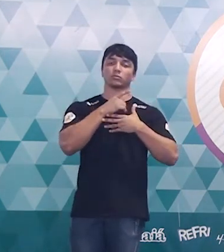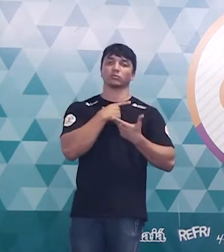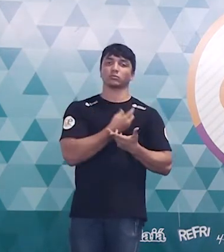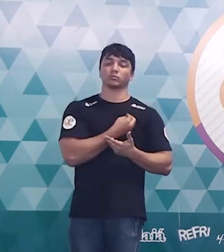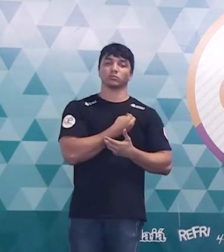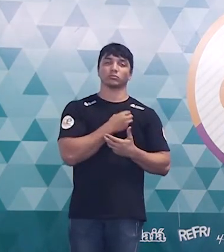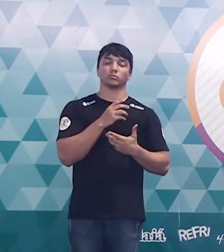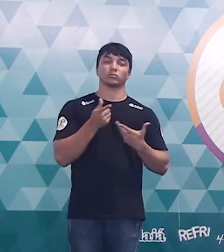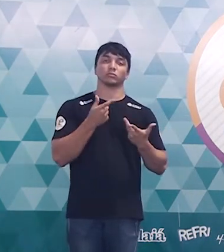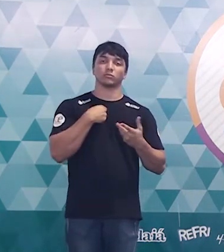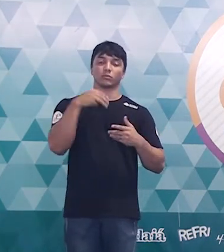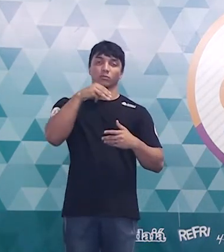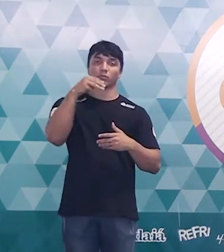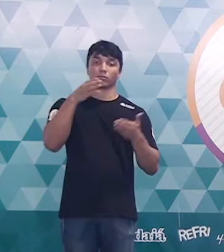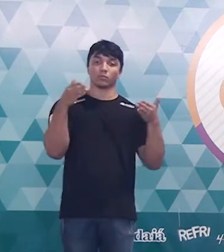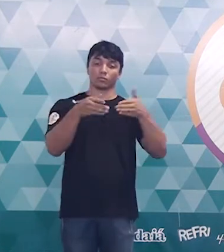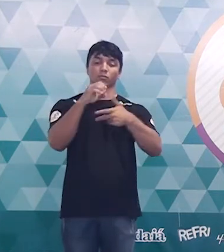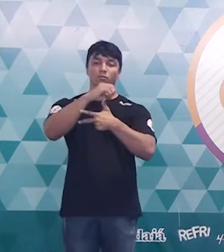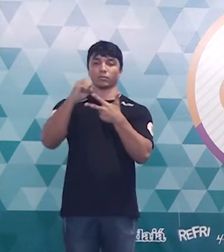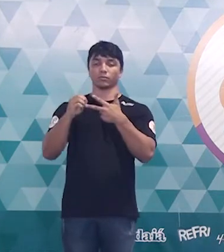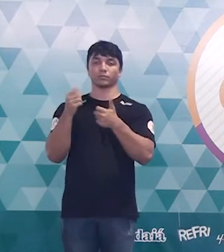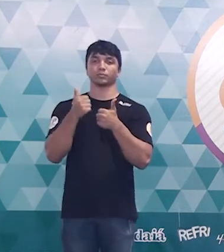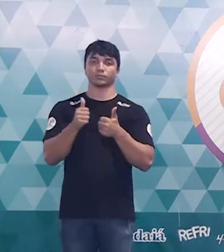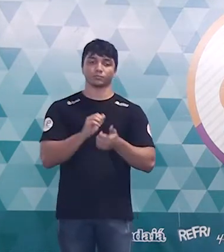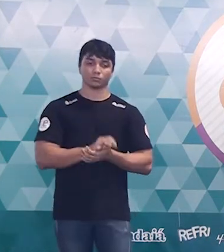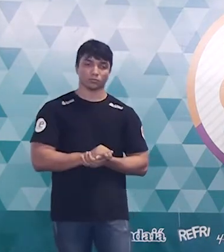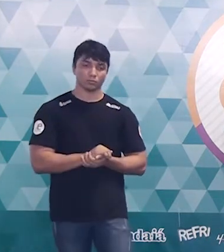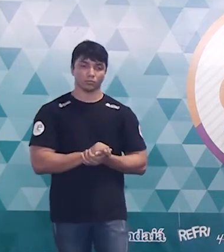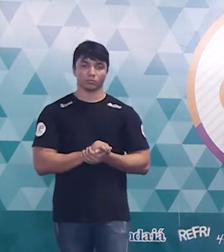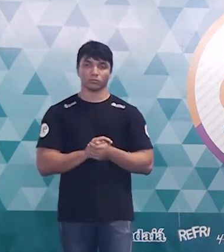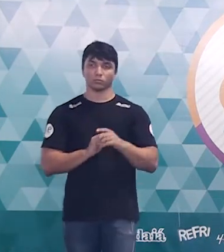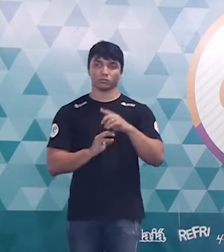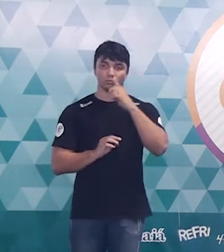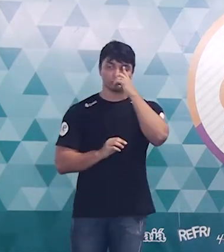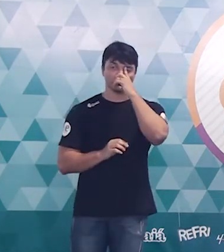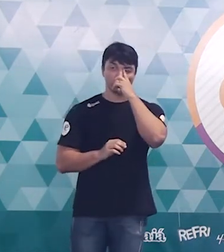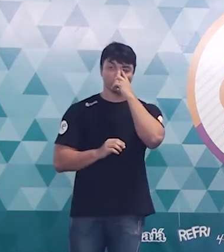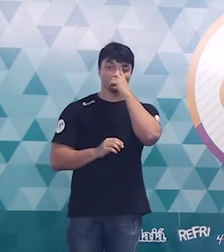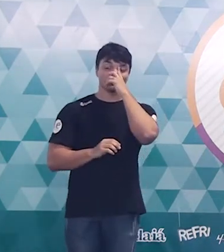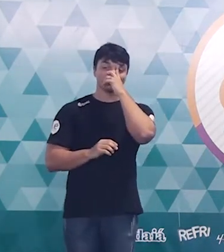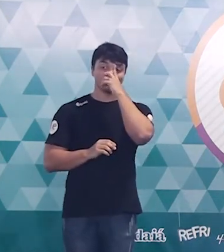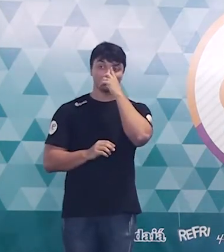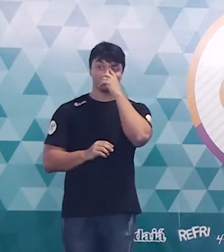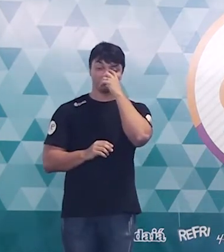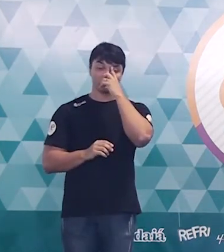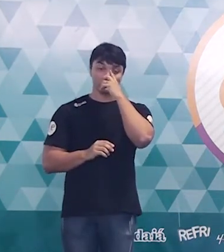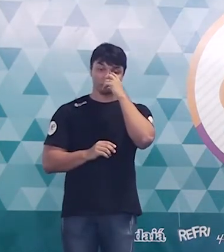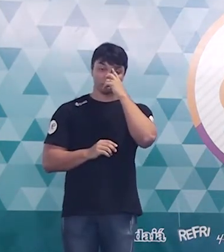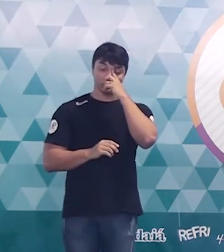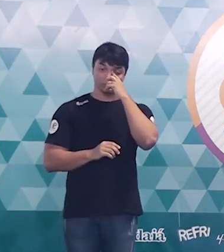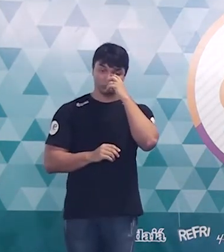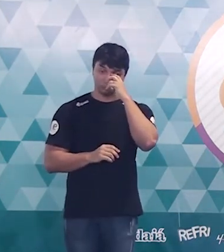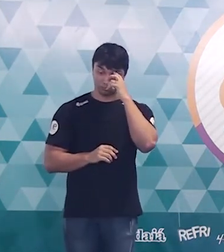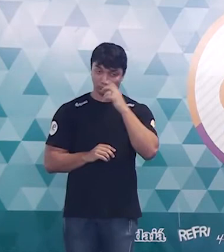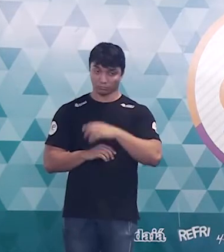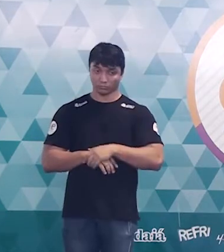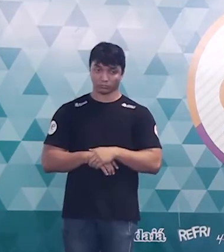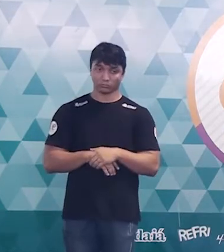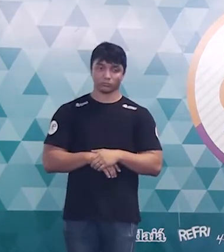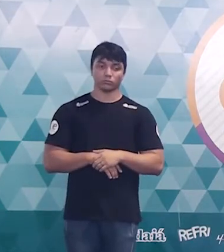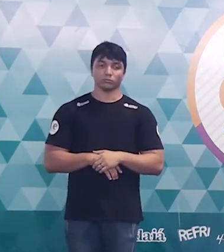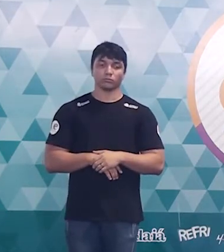só matemática para o Enem ao vivo, tá bom, pessoal? Bom, vamos começar então a nossa aula de